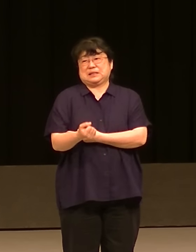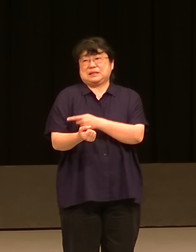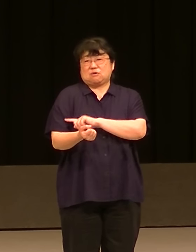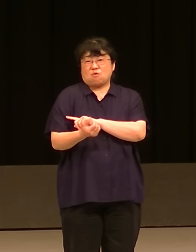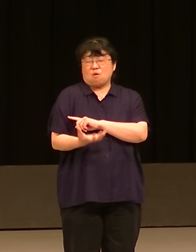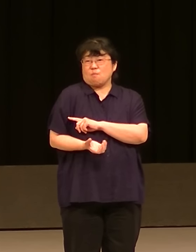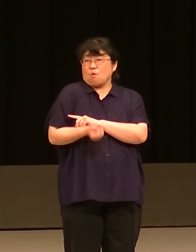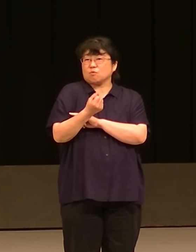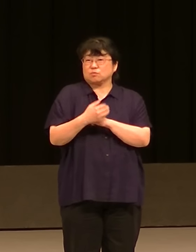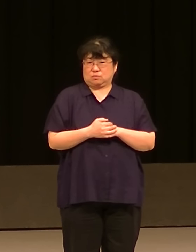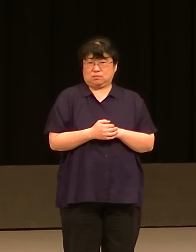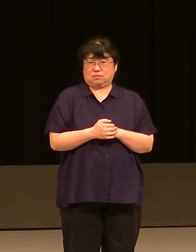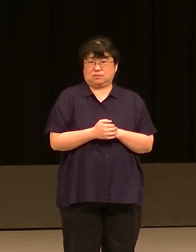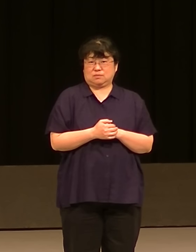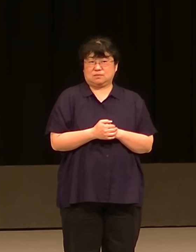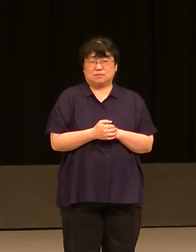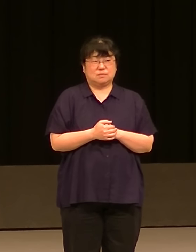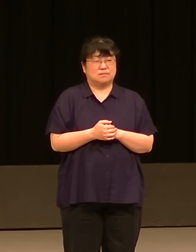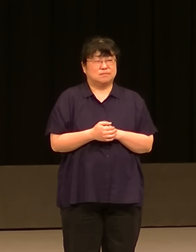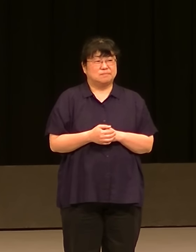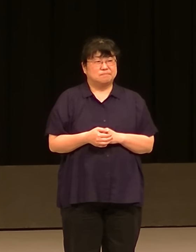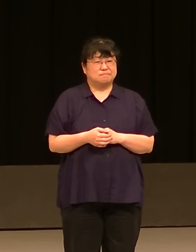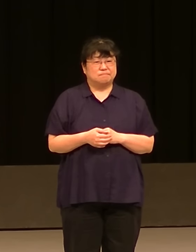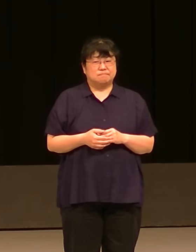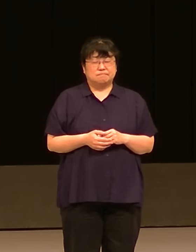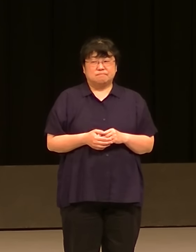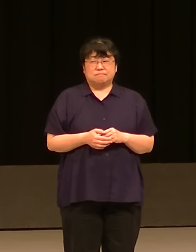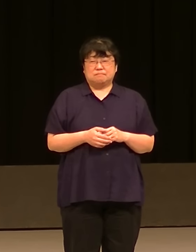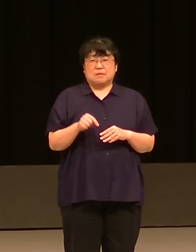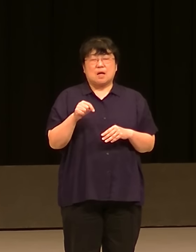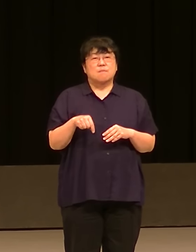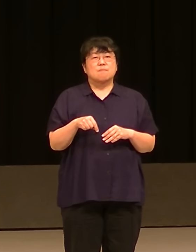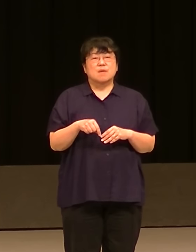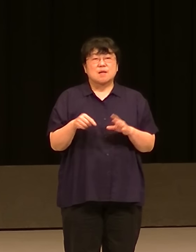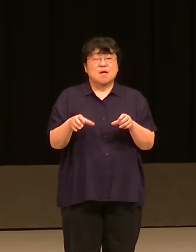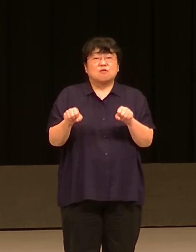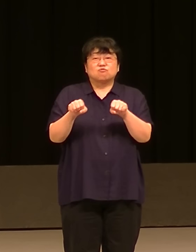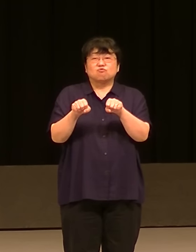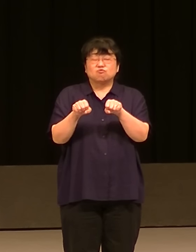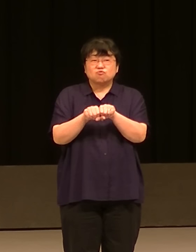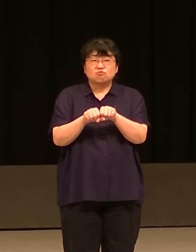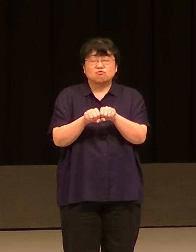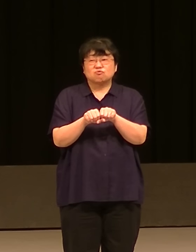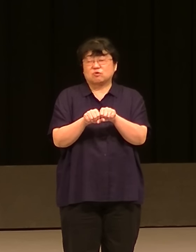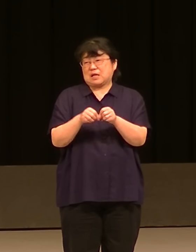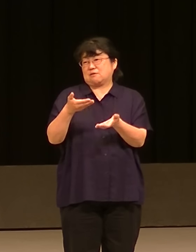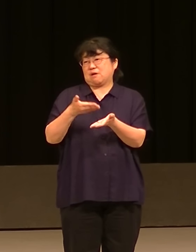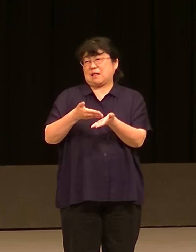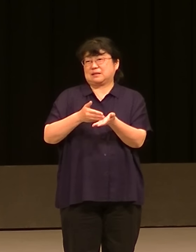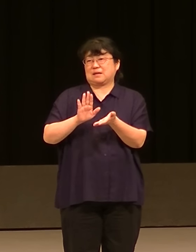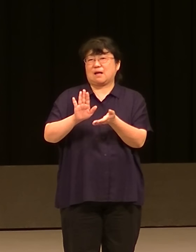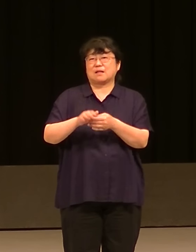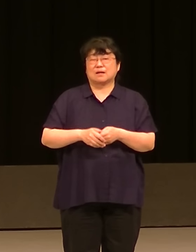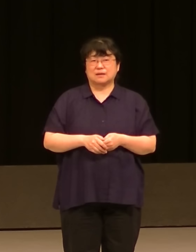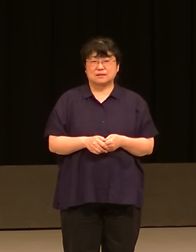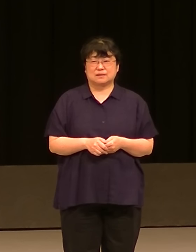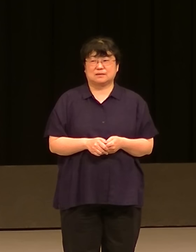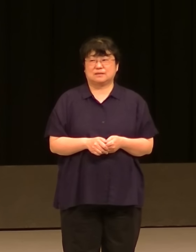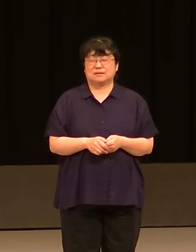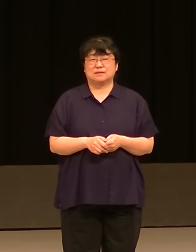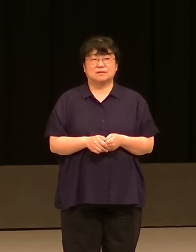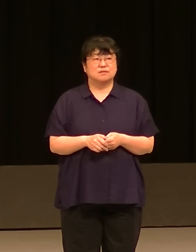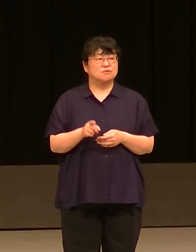つということについては、まあ、それにつながる言及がございました。でそ